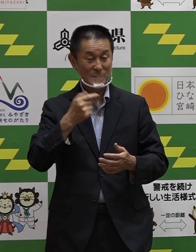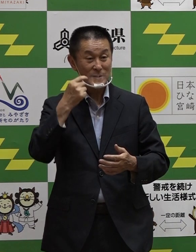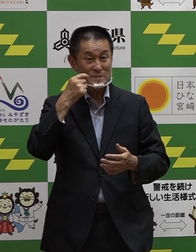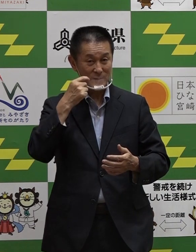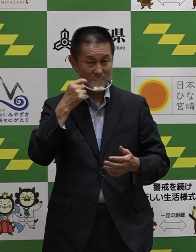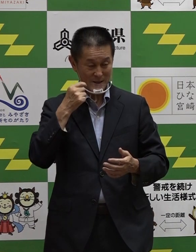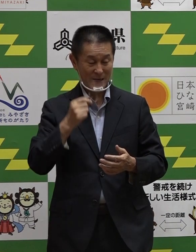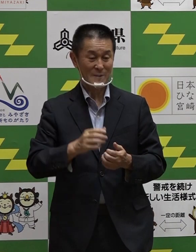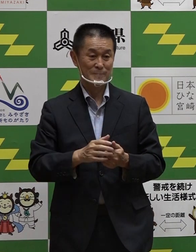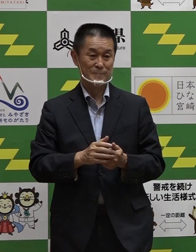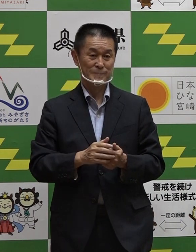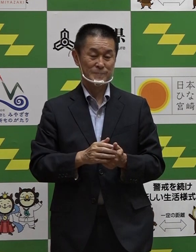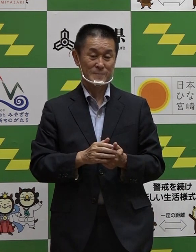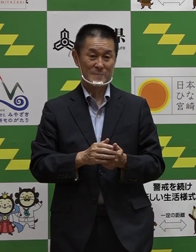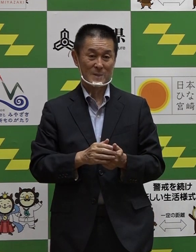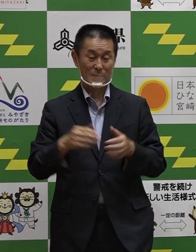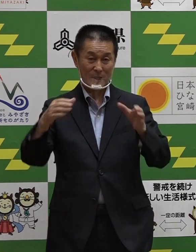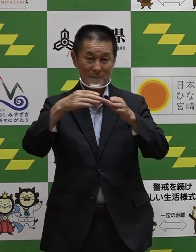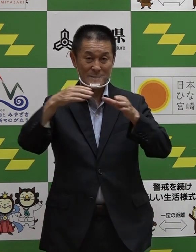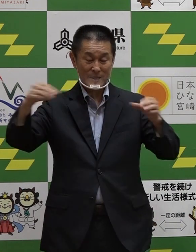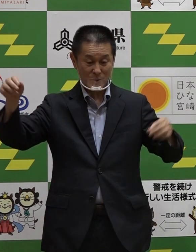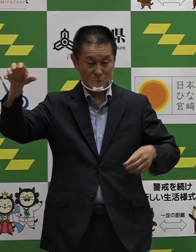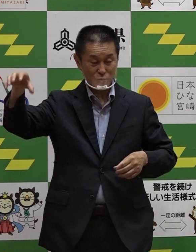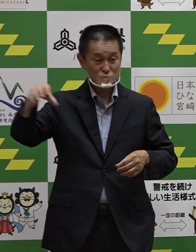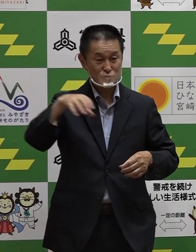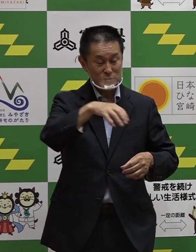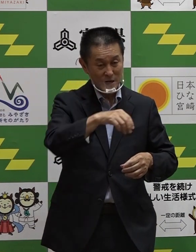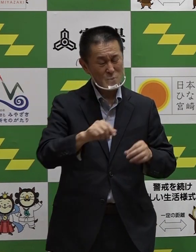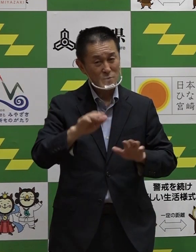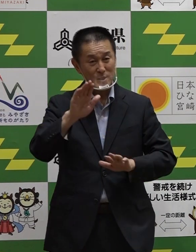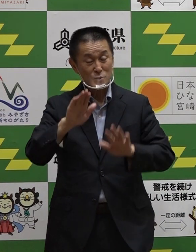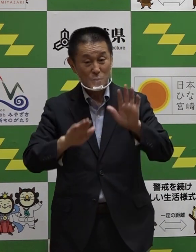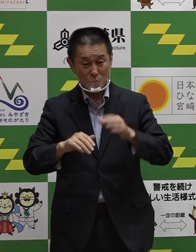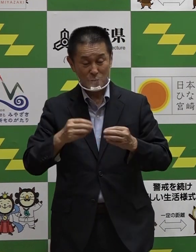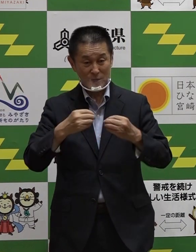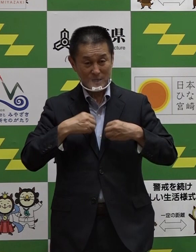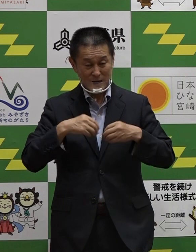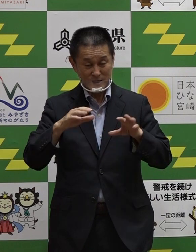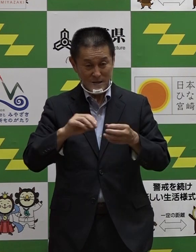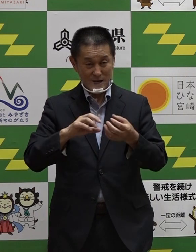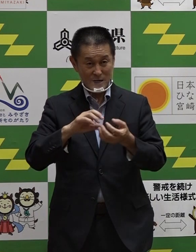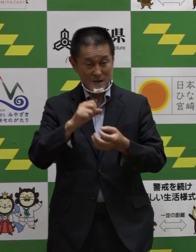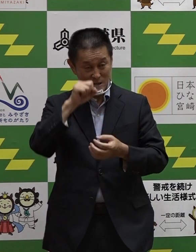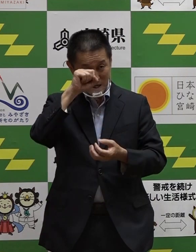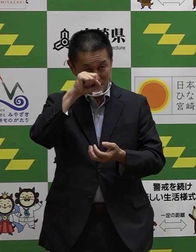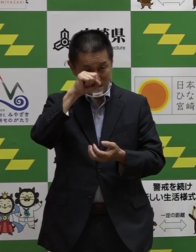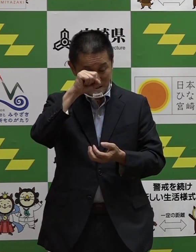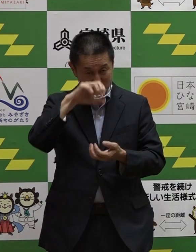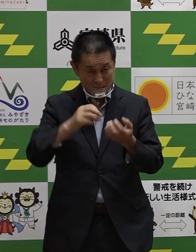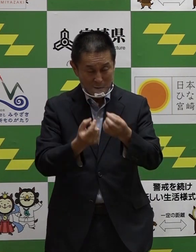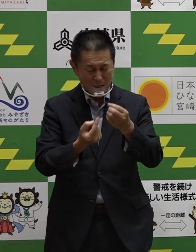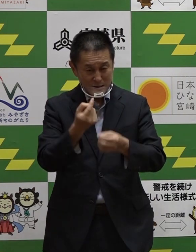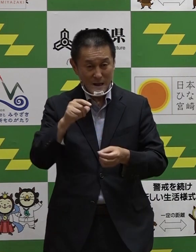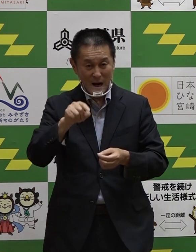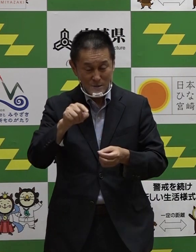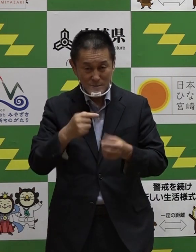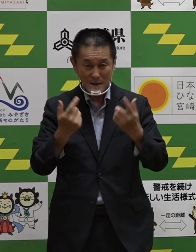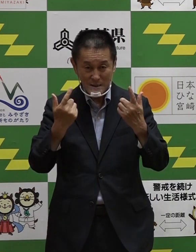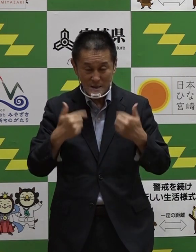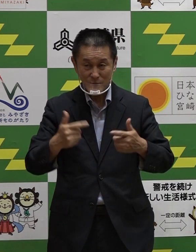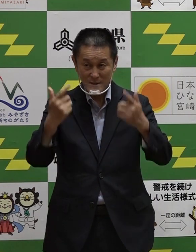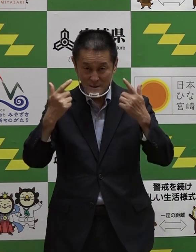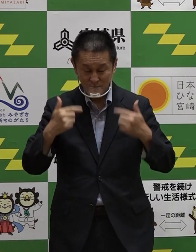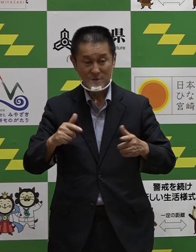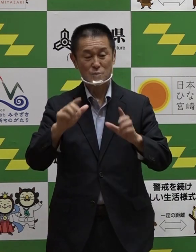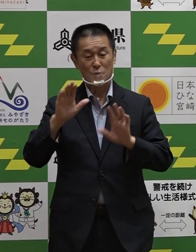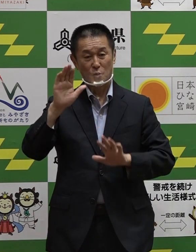ではありませんが、まあ、全国でどのような事例で今感染であったりクラスターが発生しているのかというのはやはり日々のいろんな情報